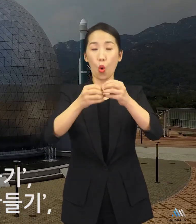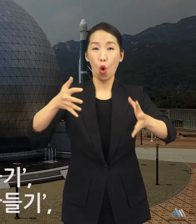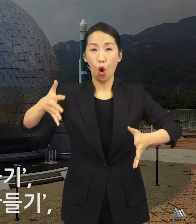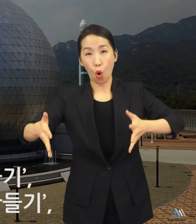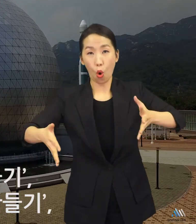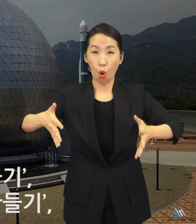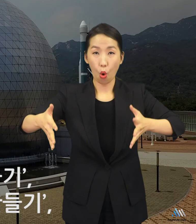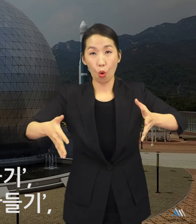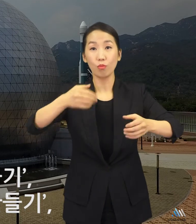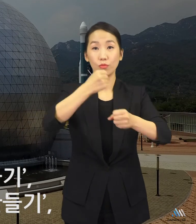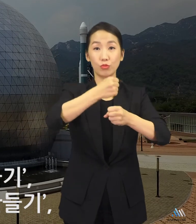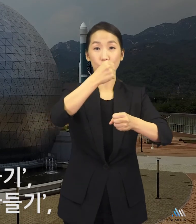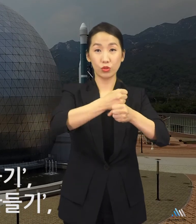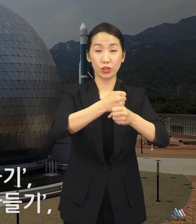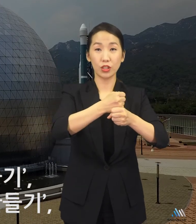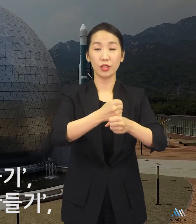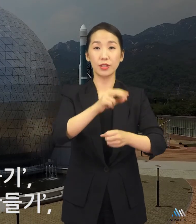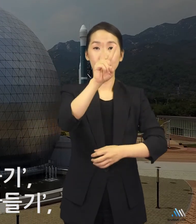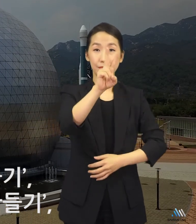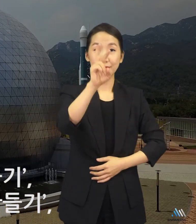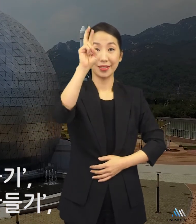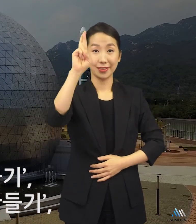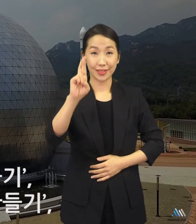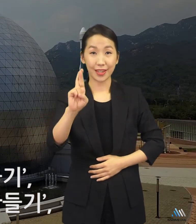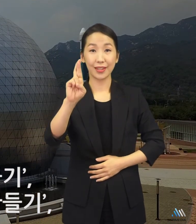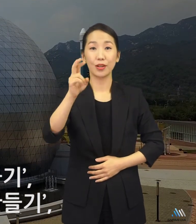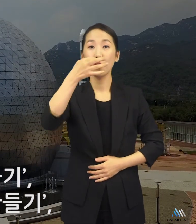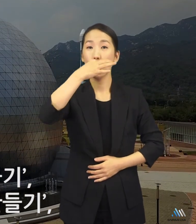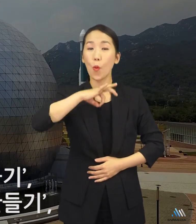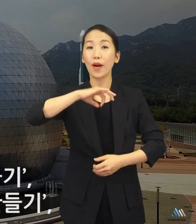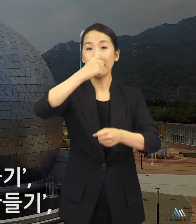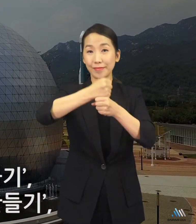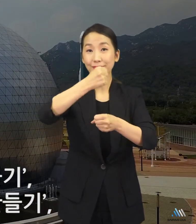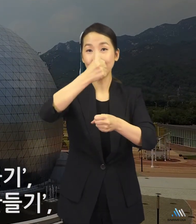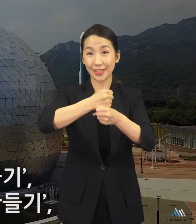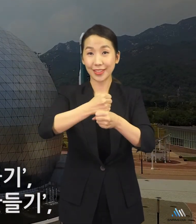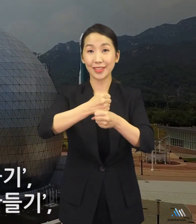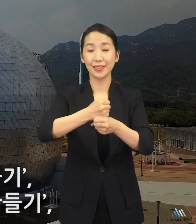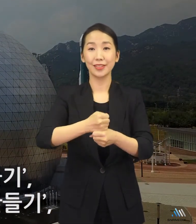자석 로봇 만들기, 홀로그램 효과 만들기,